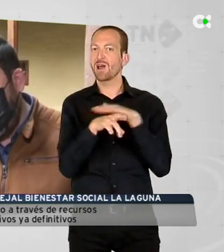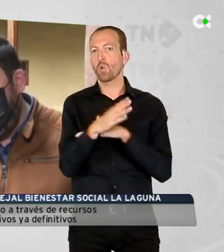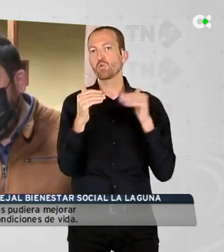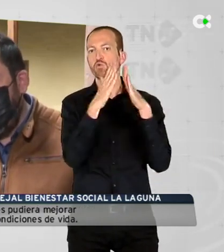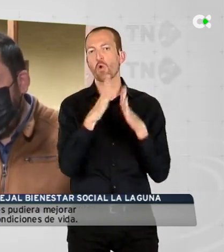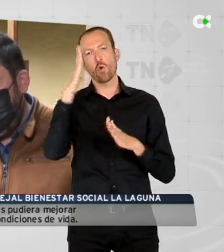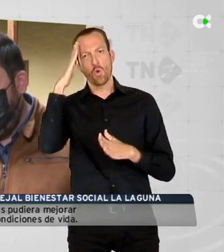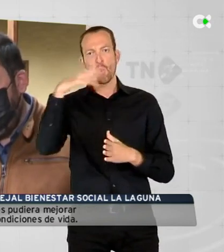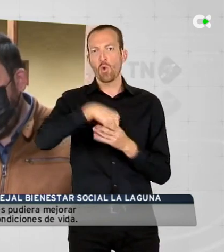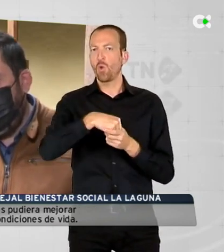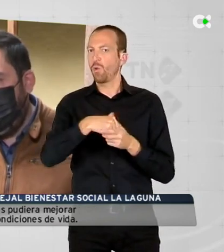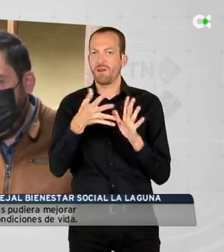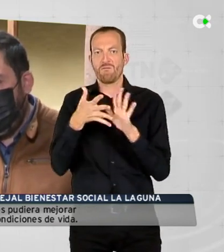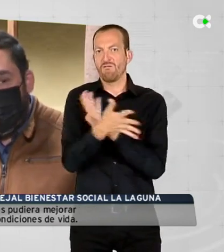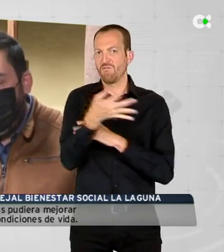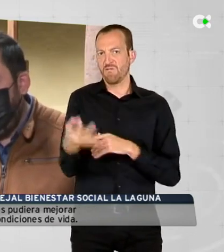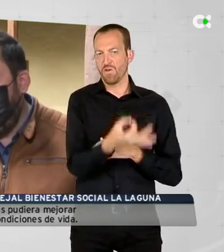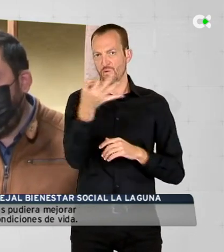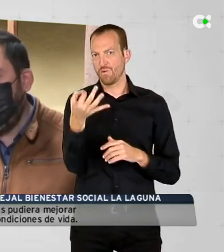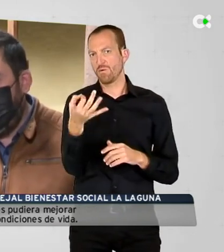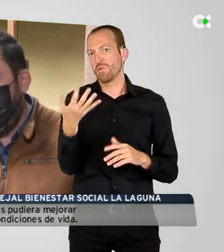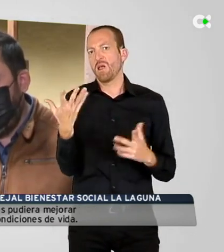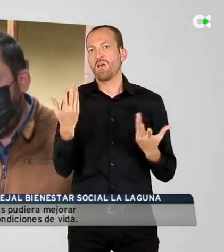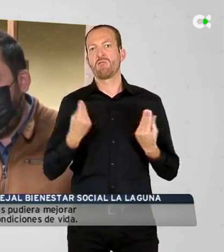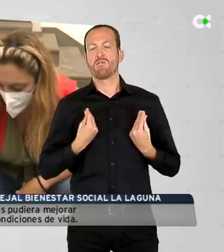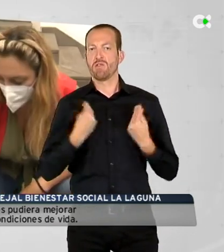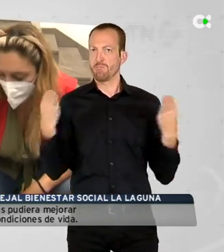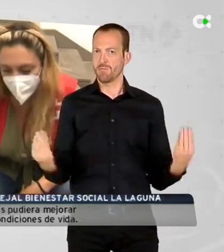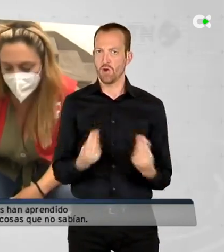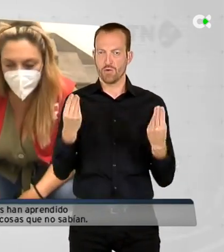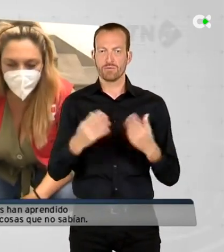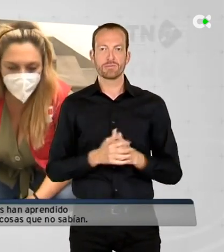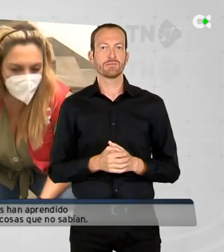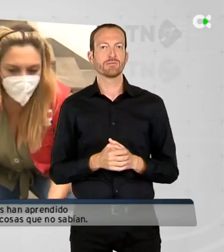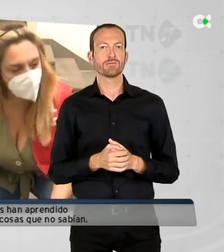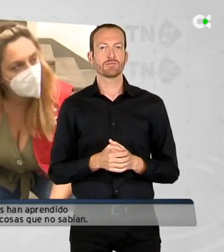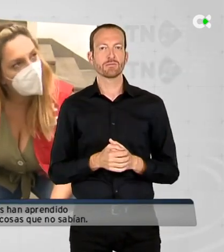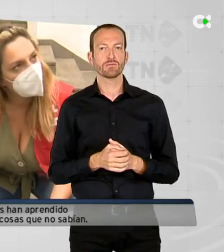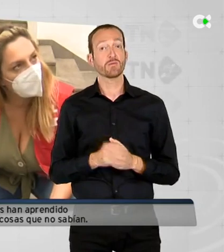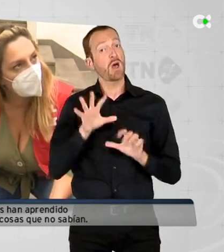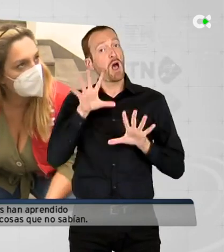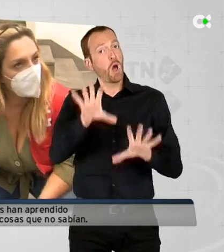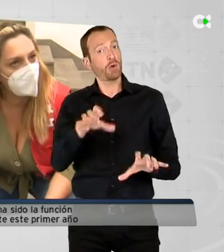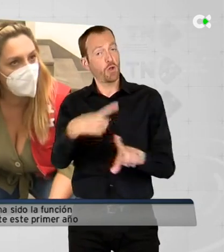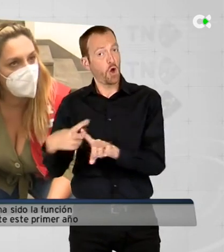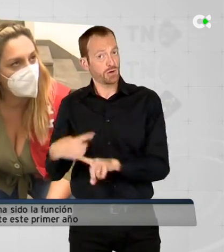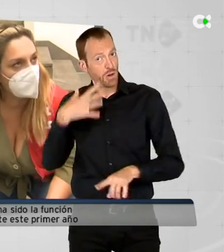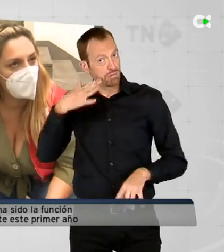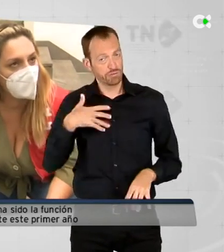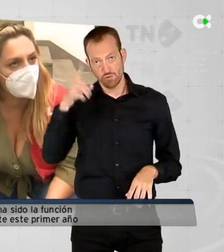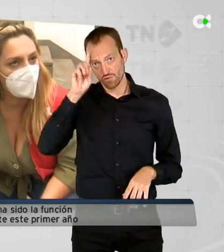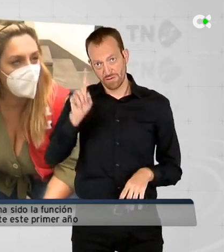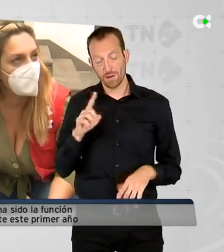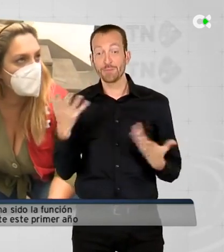ya definitivos que les pudiera, pues bueno, mejorar sus condiciones de vida. Ellos han aprendido en plan muchas cosas que no sabían. Esa ha sido la